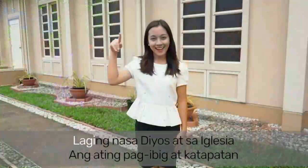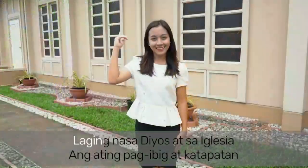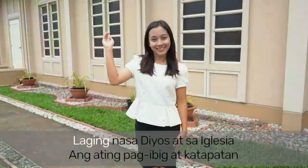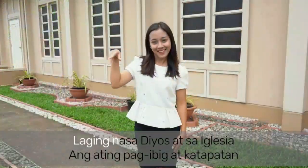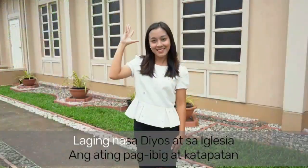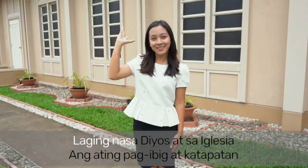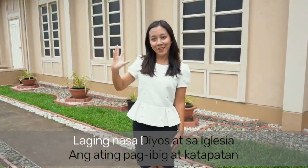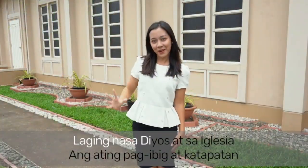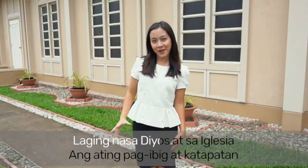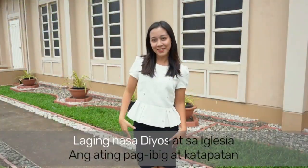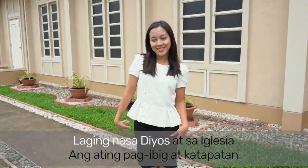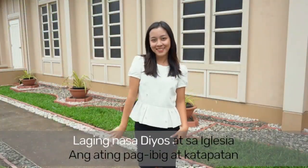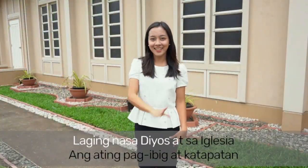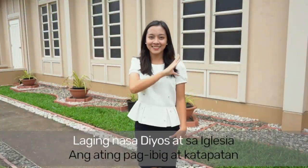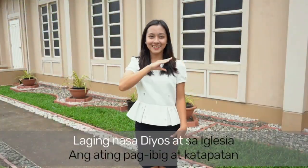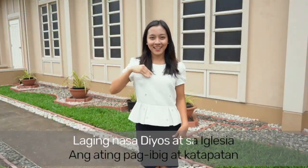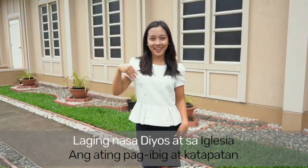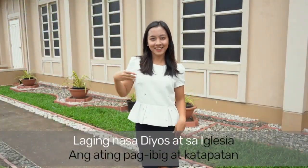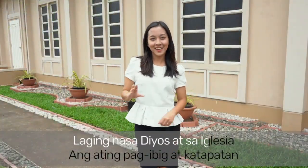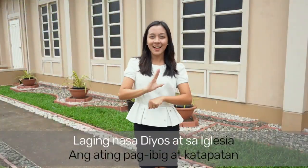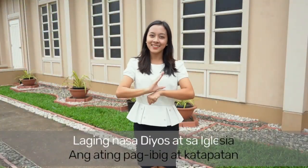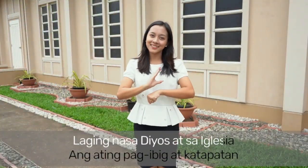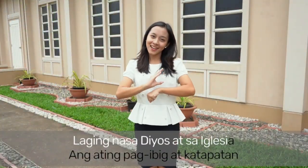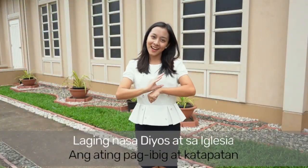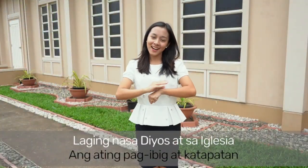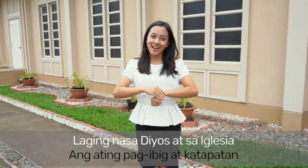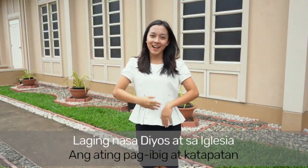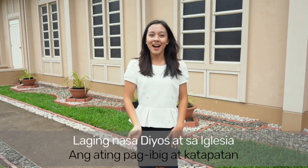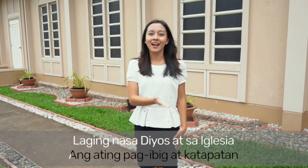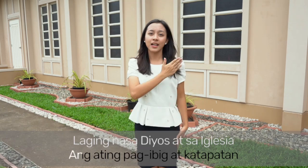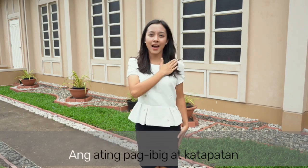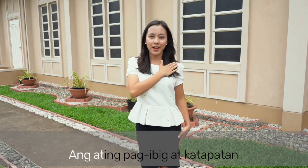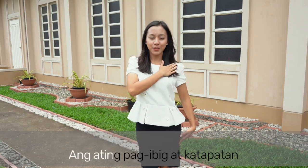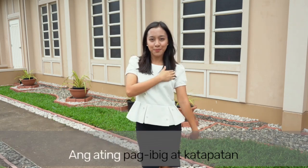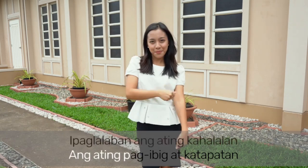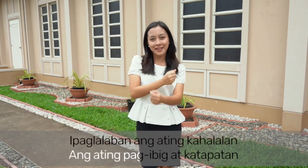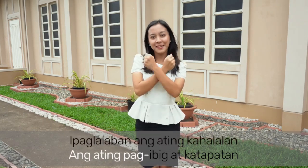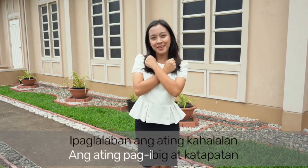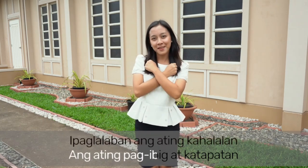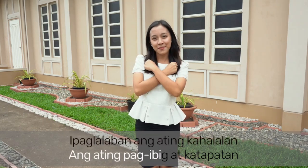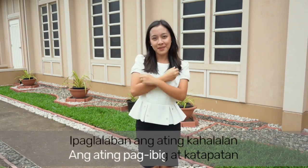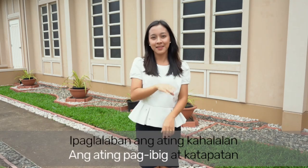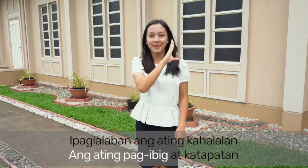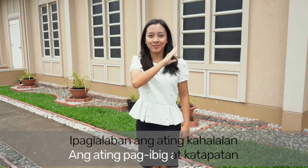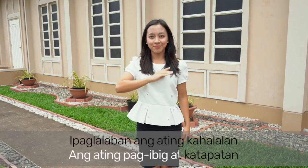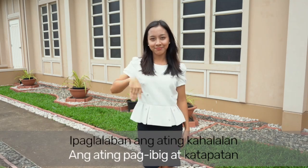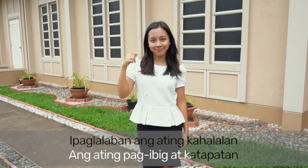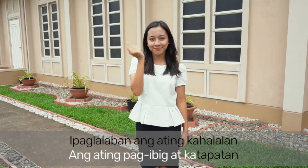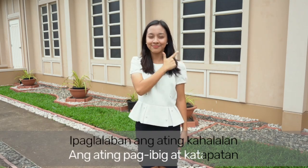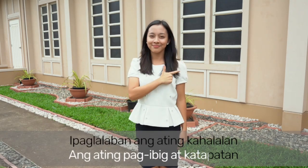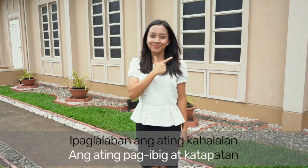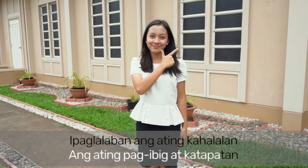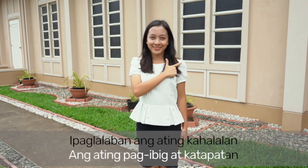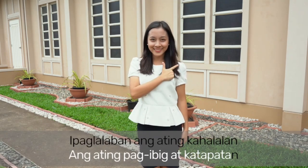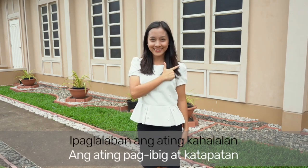Laging nasa Diyos at sa iglesia ang ating pag-ibig at katapatan.